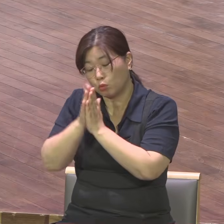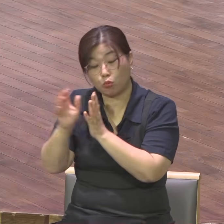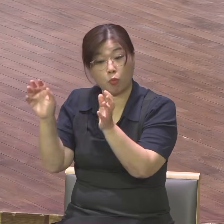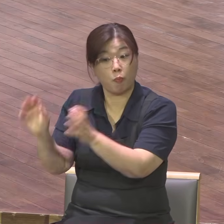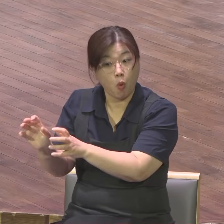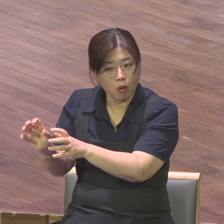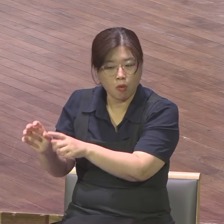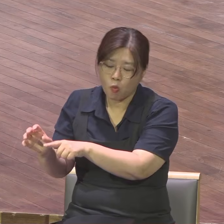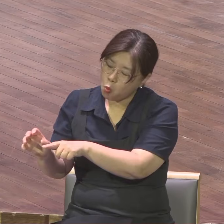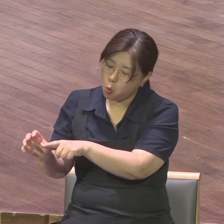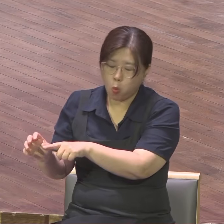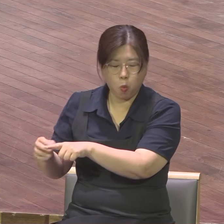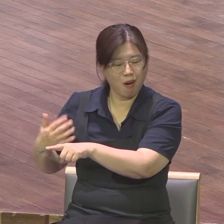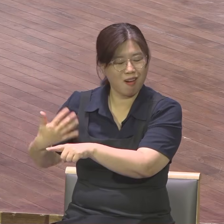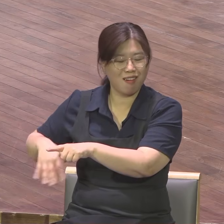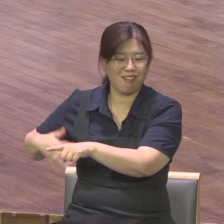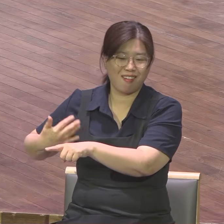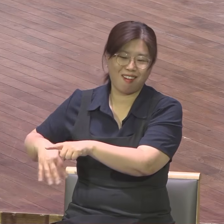위해서 기도해 준다.